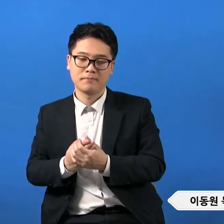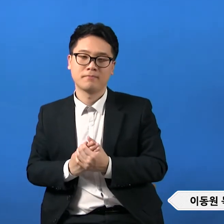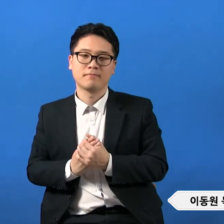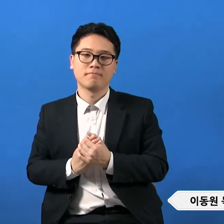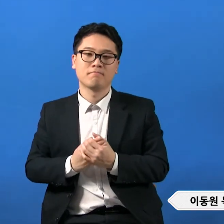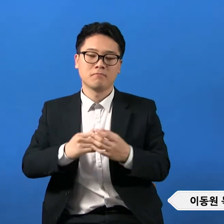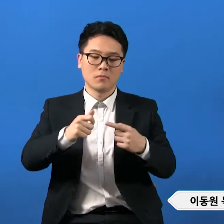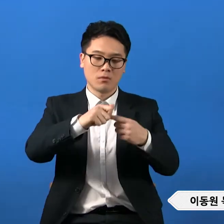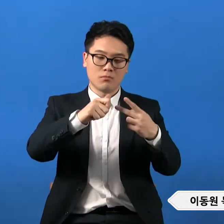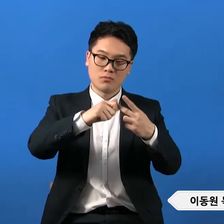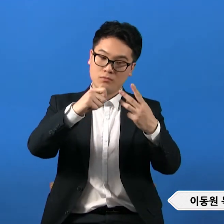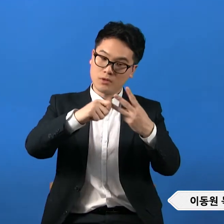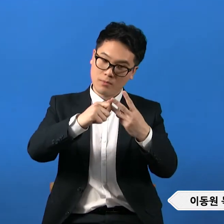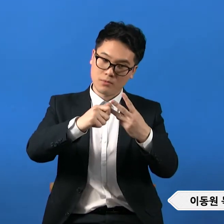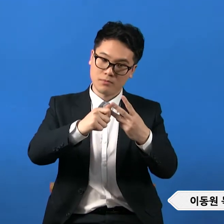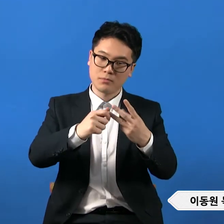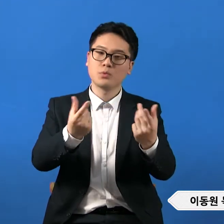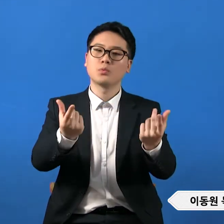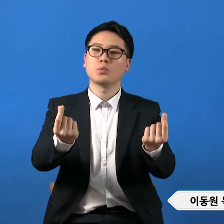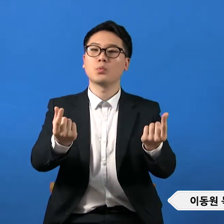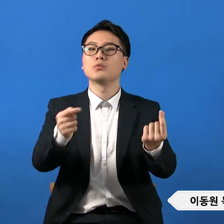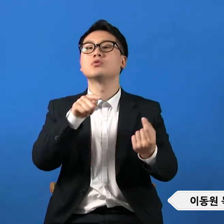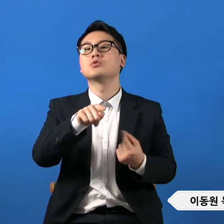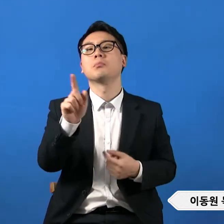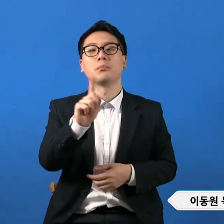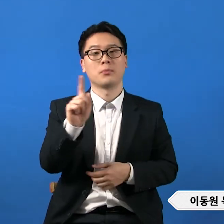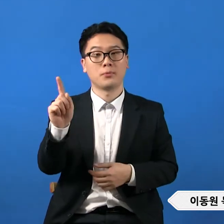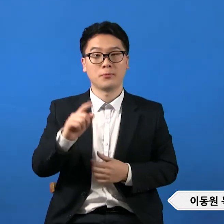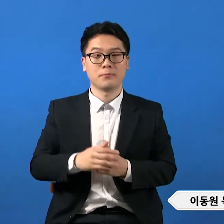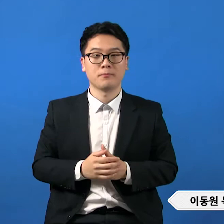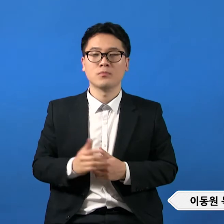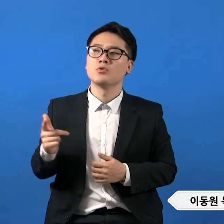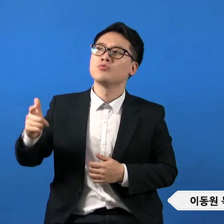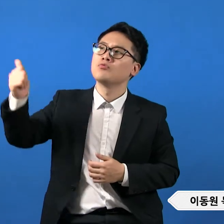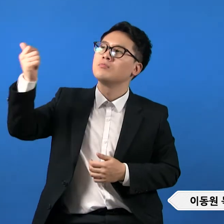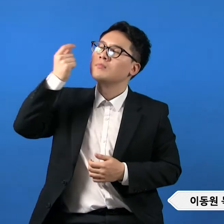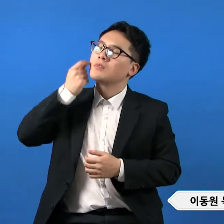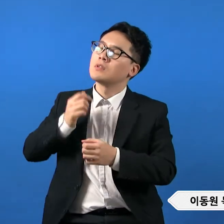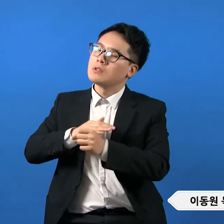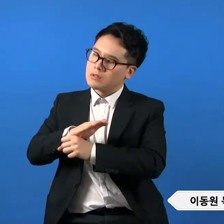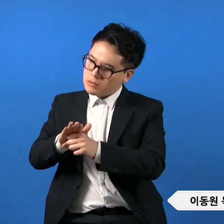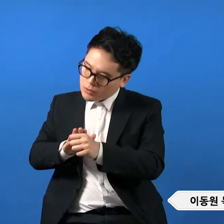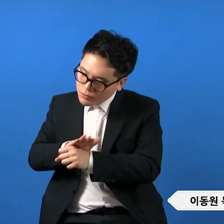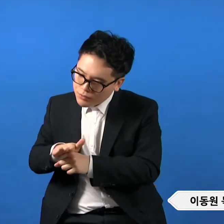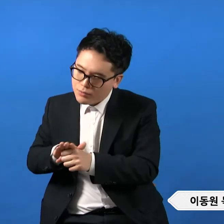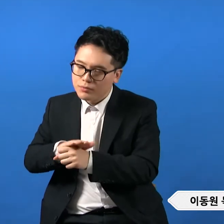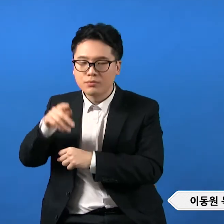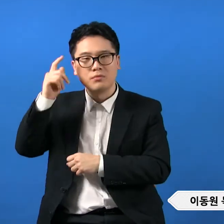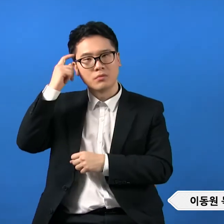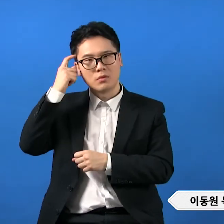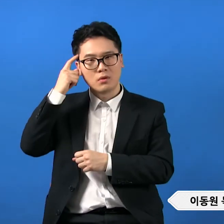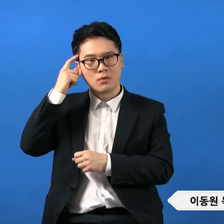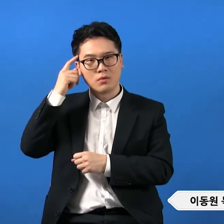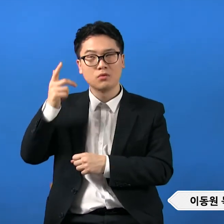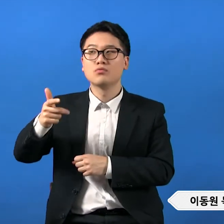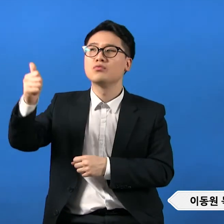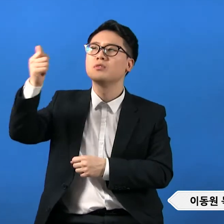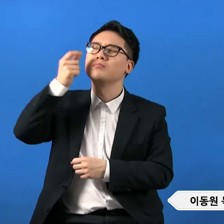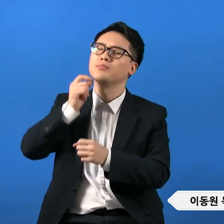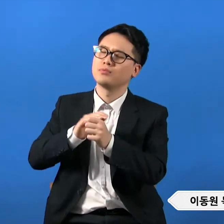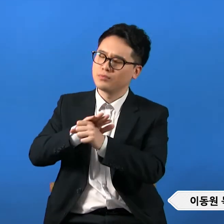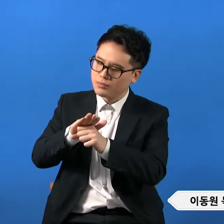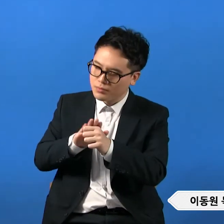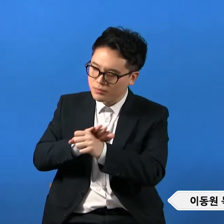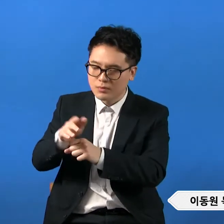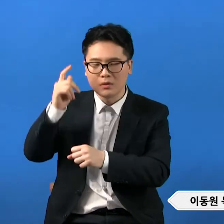가지 케이스의 공통점이 뭐라고요? 주님의 긍휼히 여기심, 주님의 불쌍히 여기심